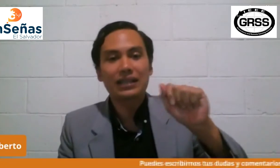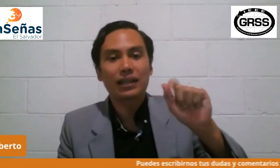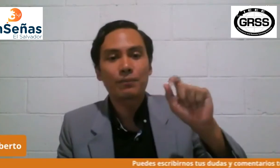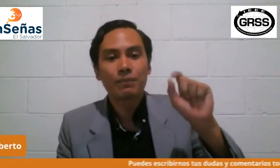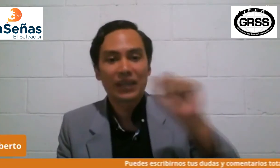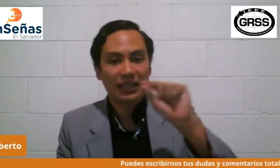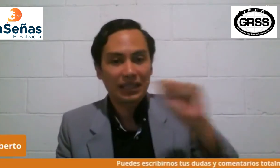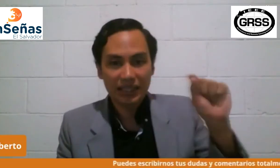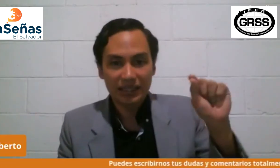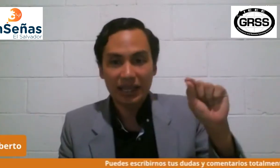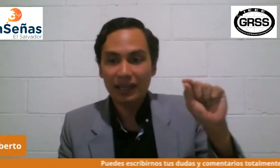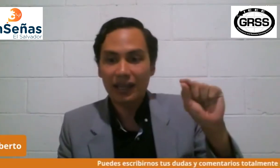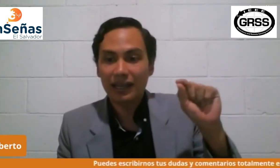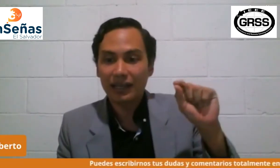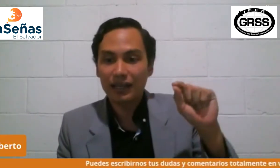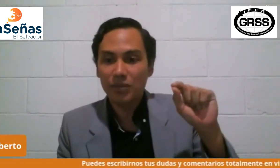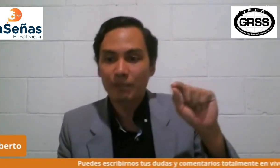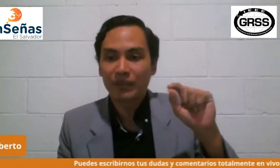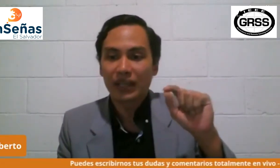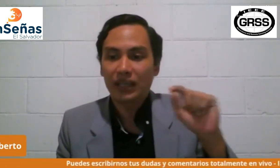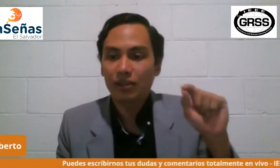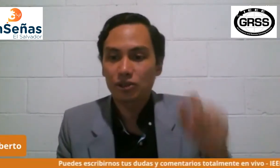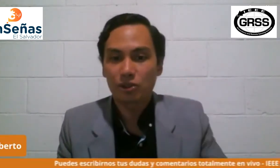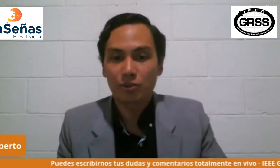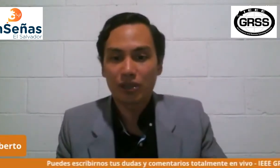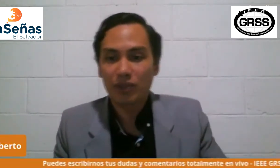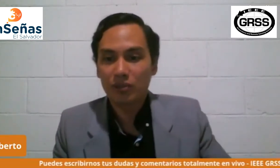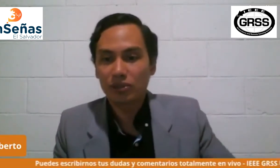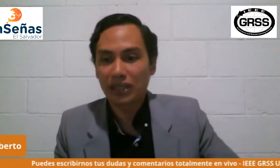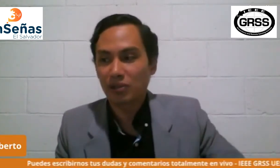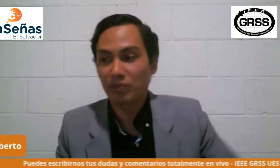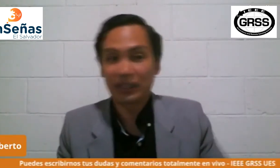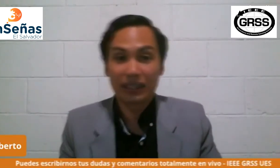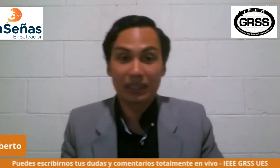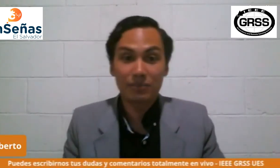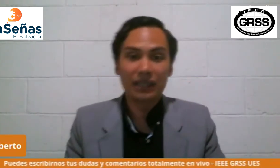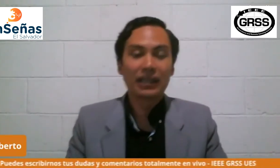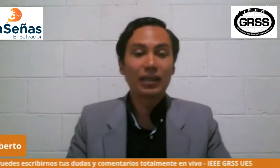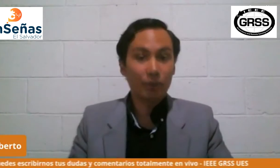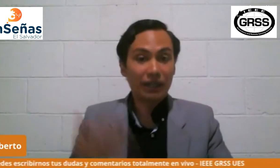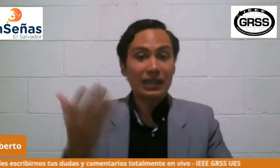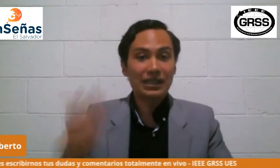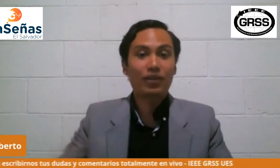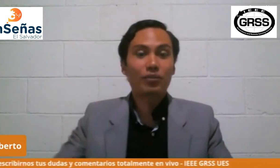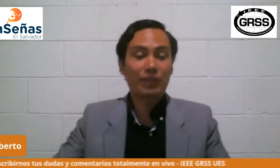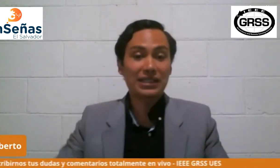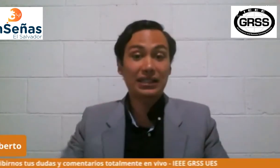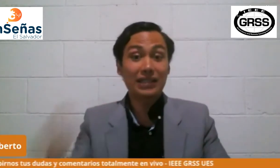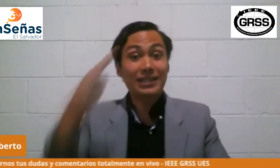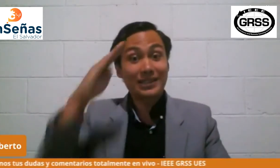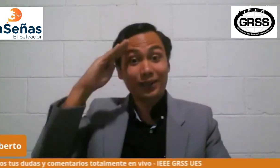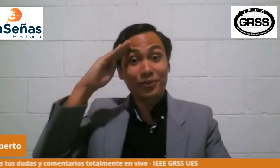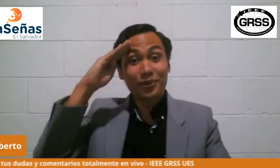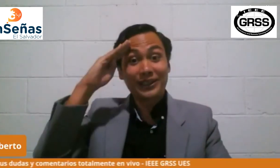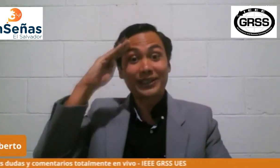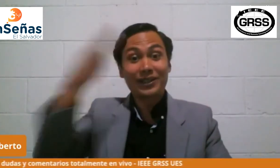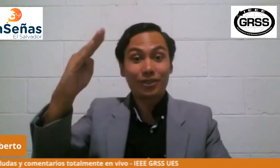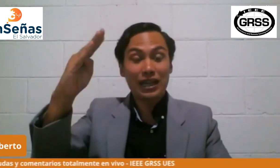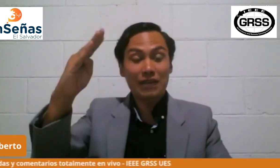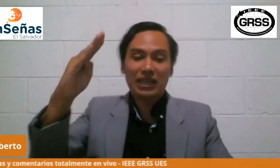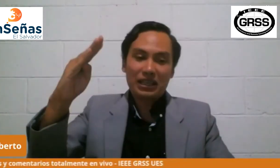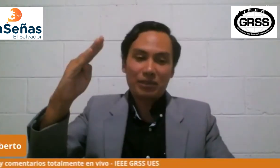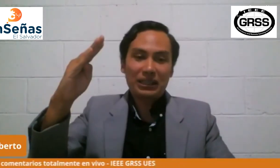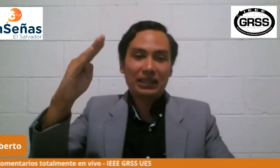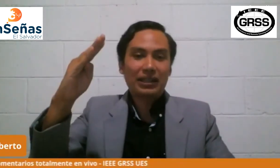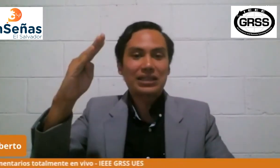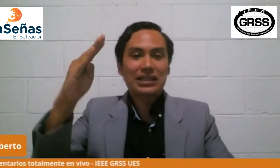de Instagram y etiquetar a la academia, y nosotros pues lo vamos a compartir también, y pueden hacer presentarse, decir como